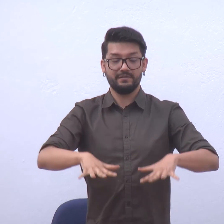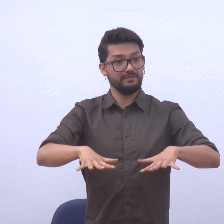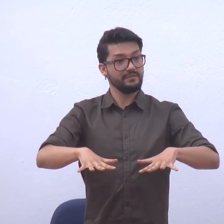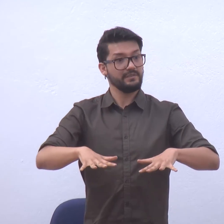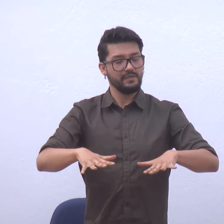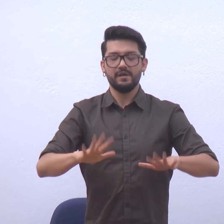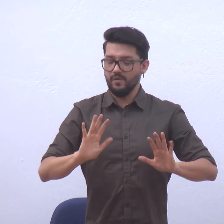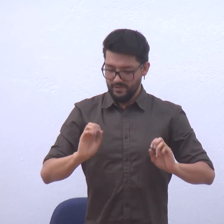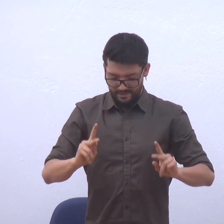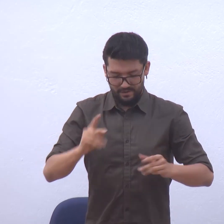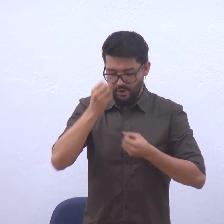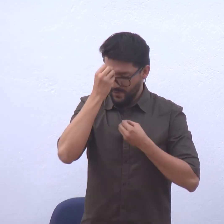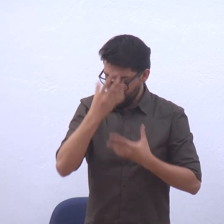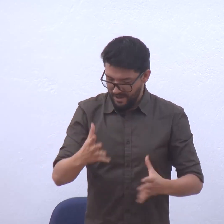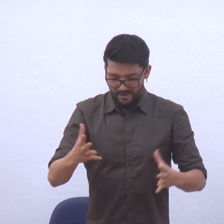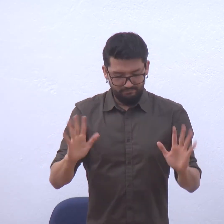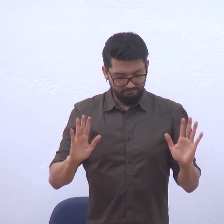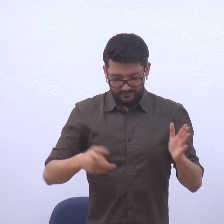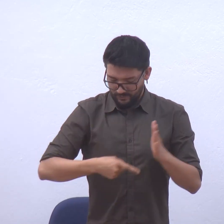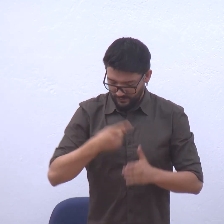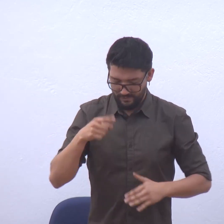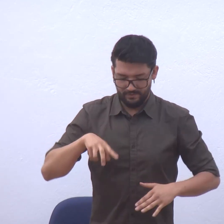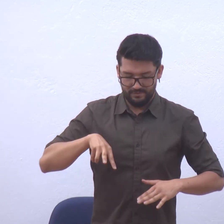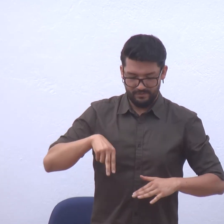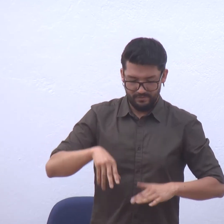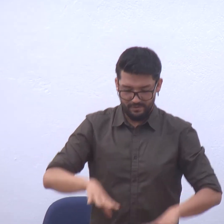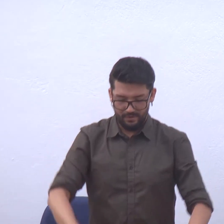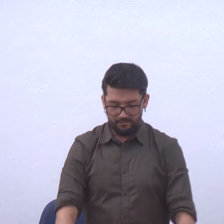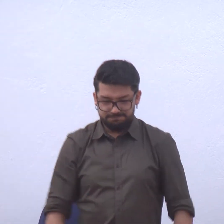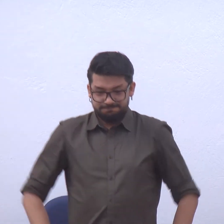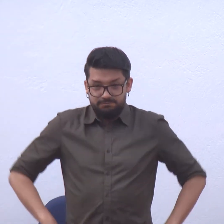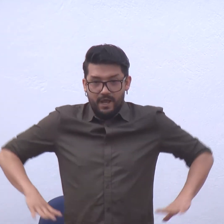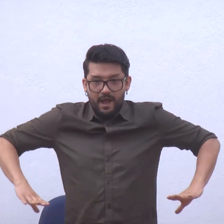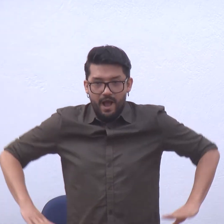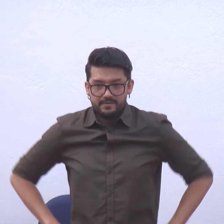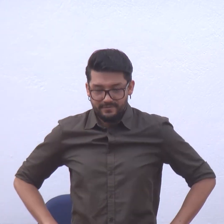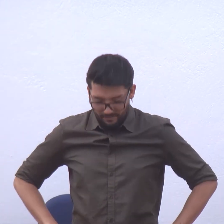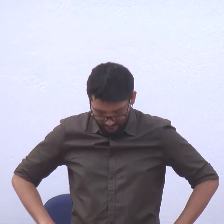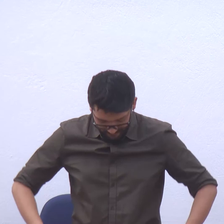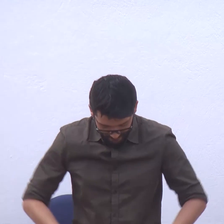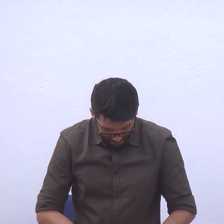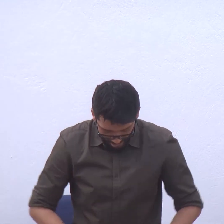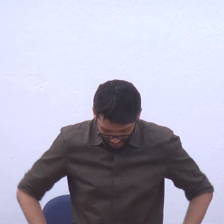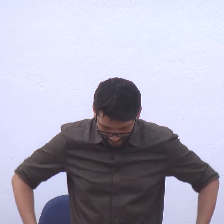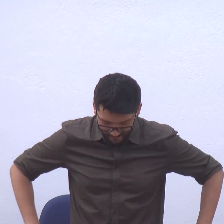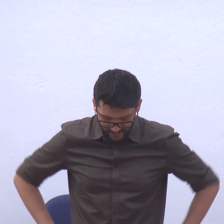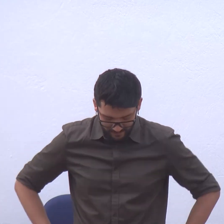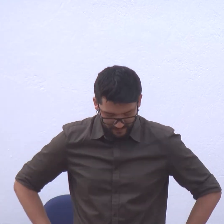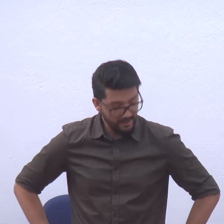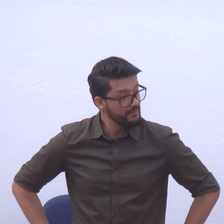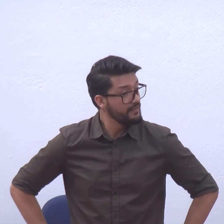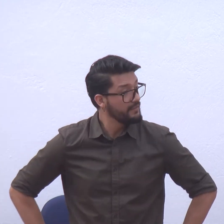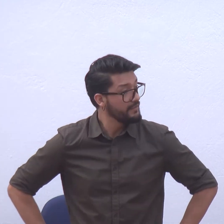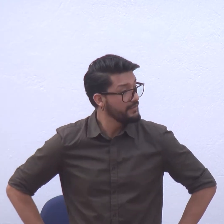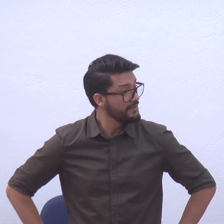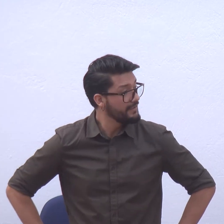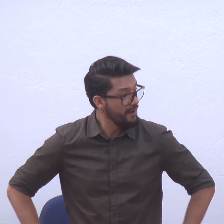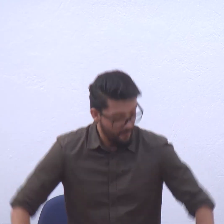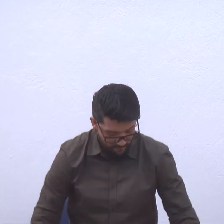mira y dice, wow, bueno, crucémoslo, obedezcamos. Cruza y las aguas llegan hasta los lomos, hasta la